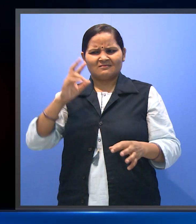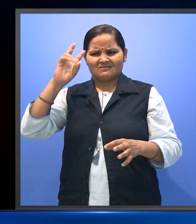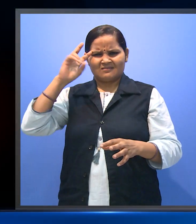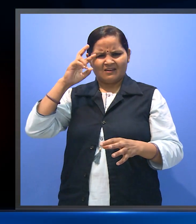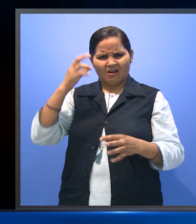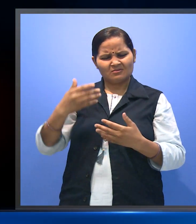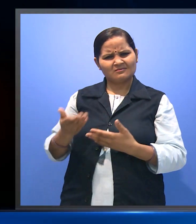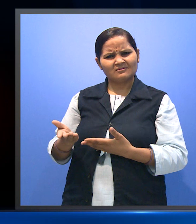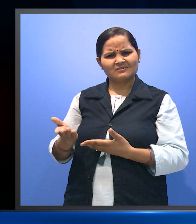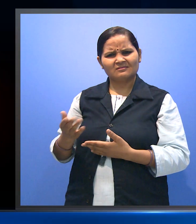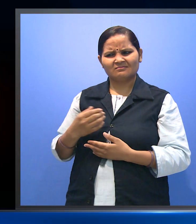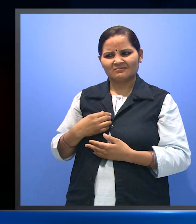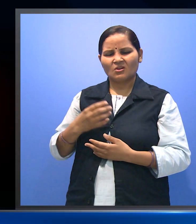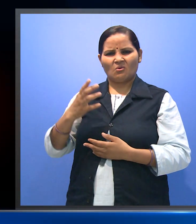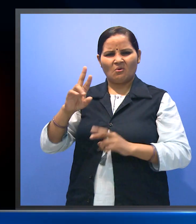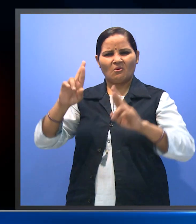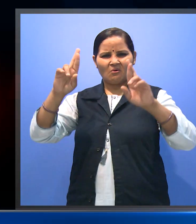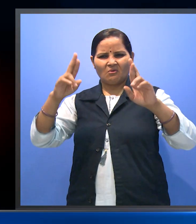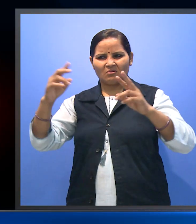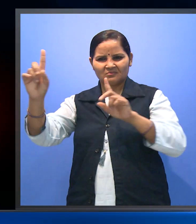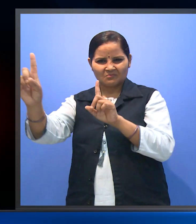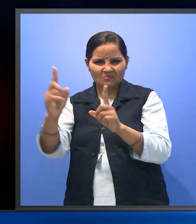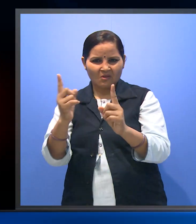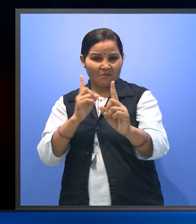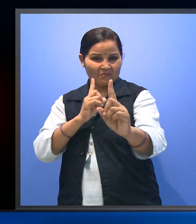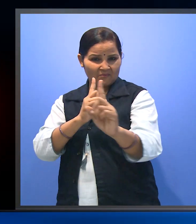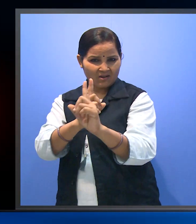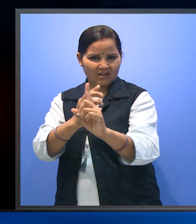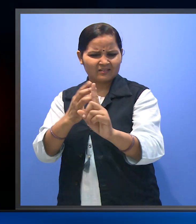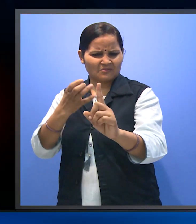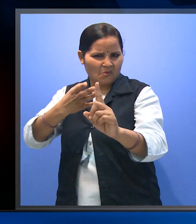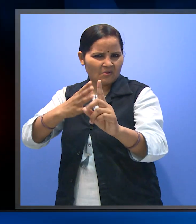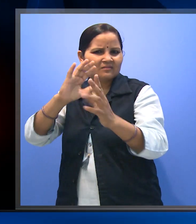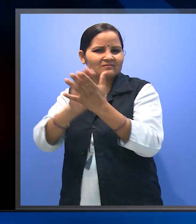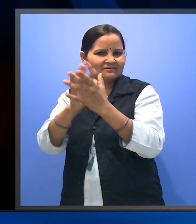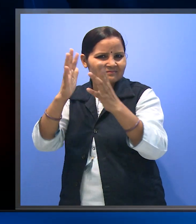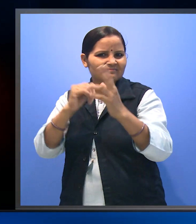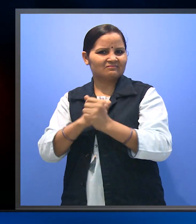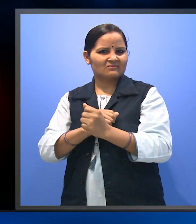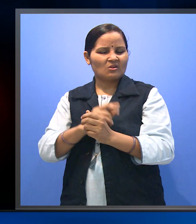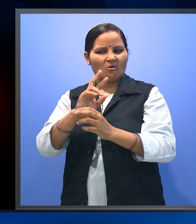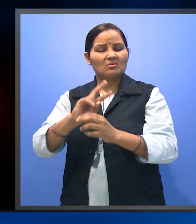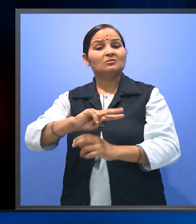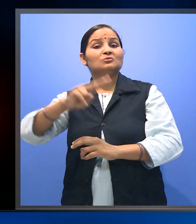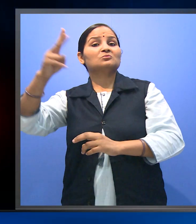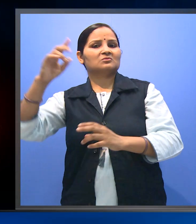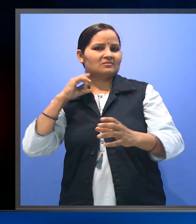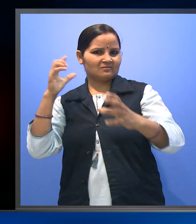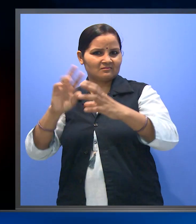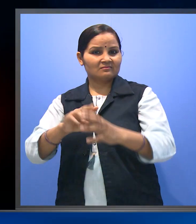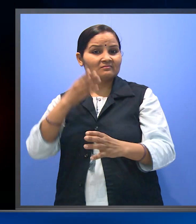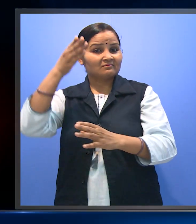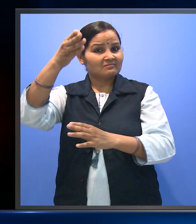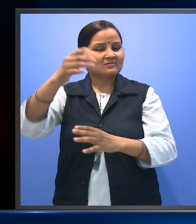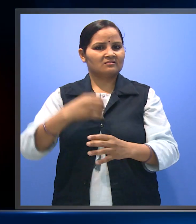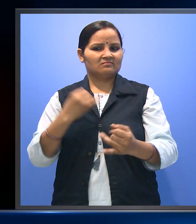कि विद्वान जो है मेरे सामने मेरी प्रशंसा करते हैं, मैं और भी गांव गांव जाकर